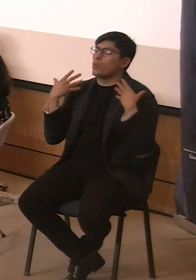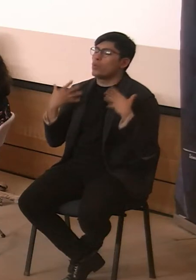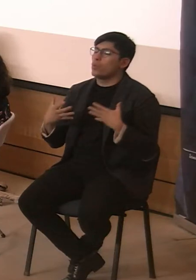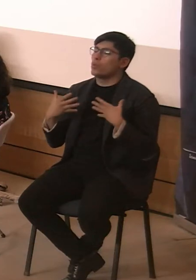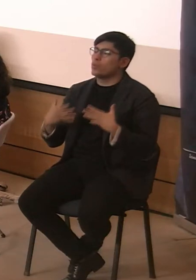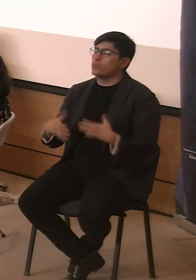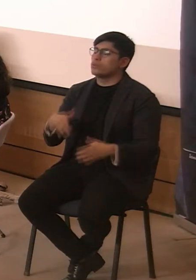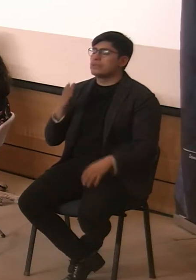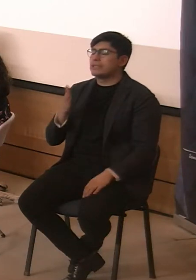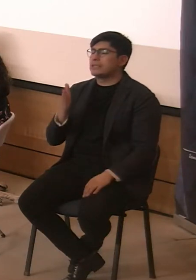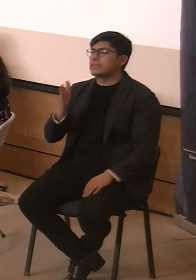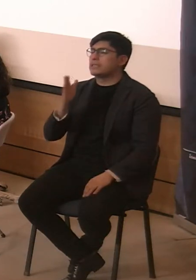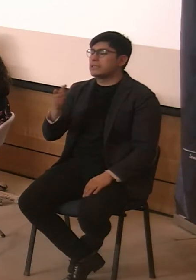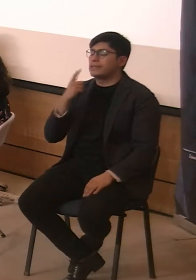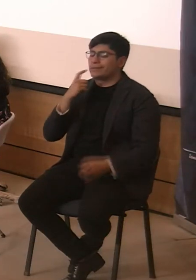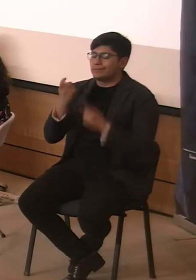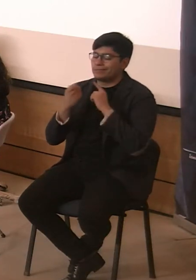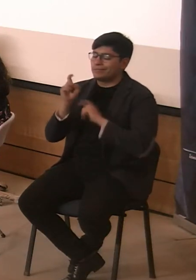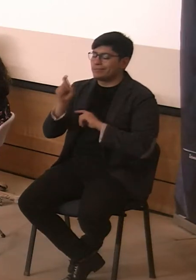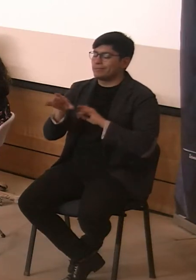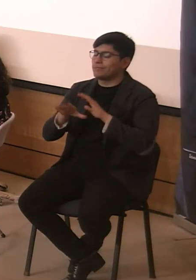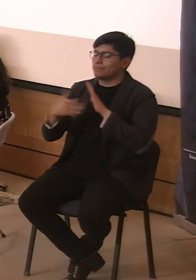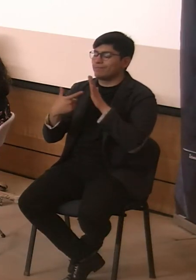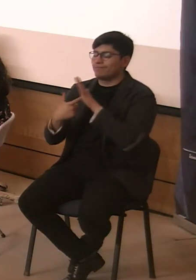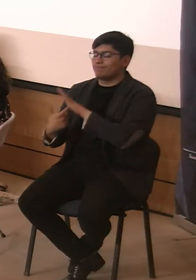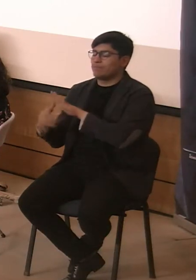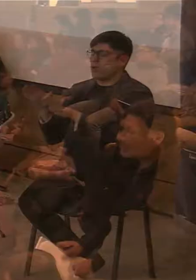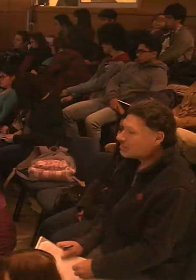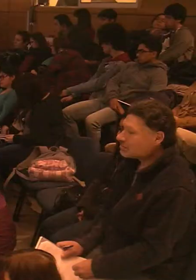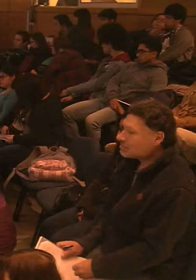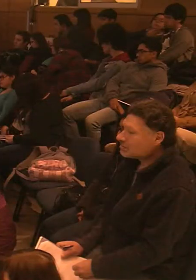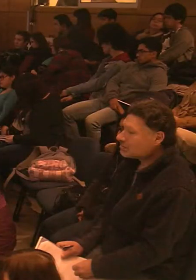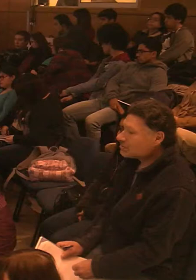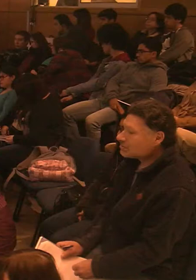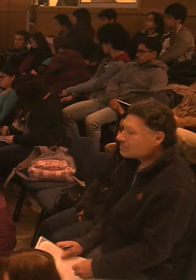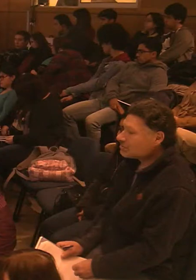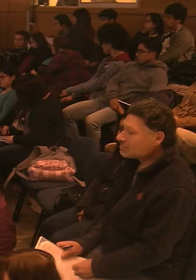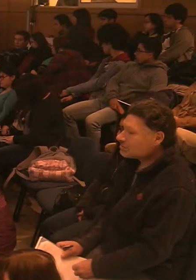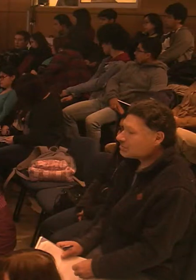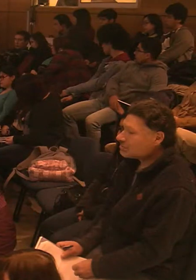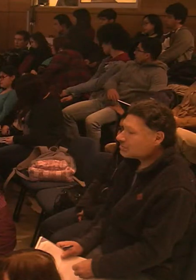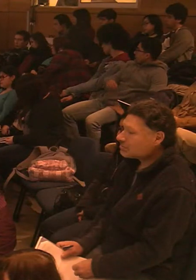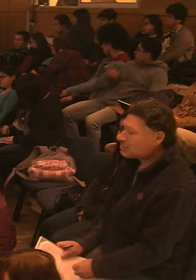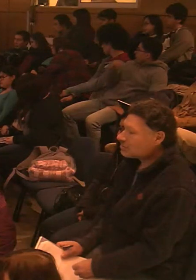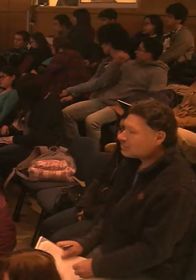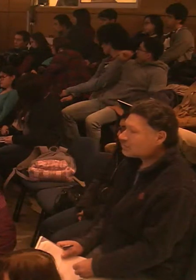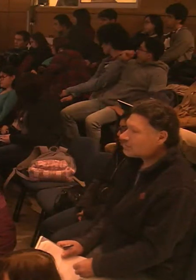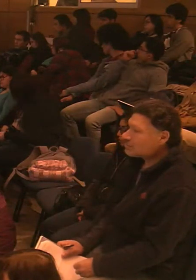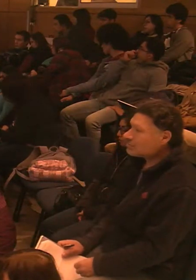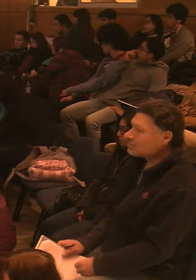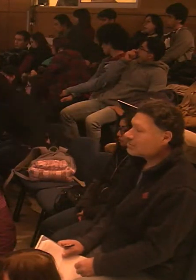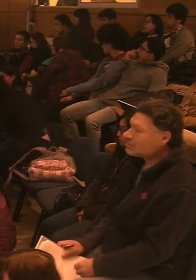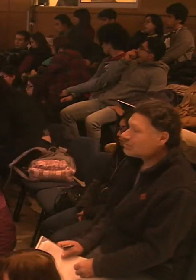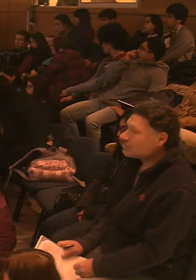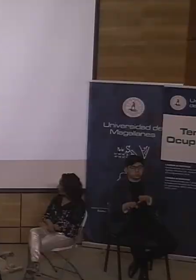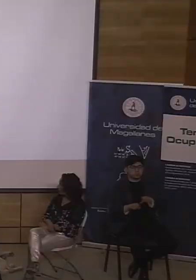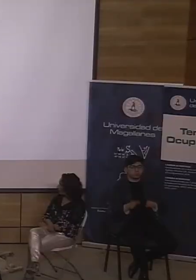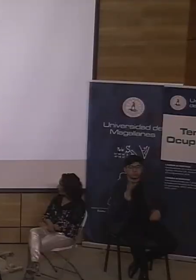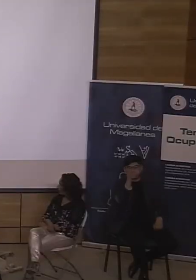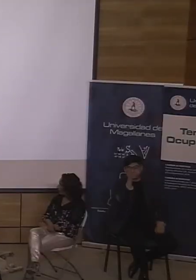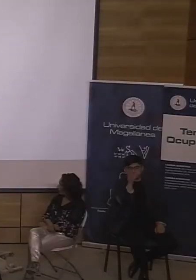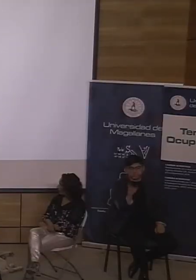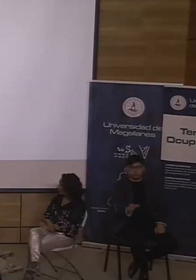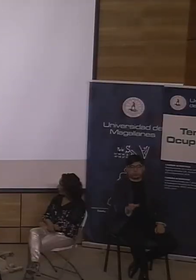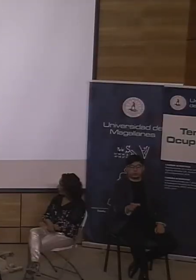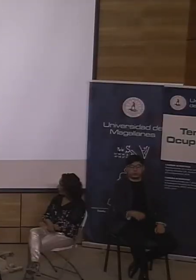y se le seguía invisibilizando y se les seguía tratando como cosas el lugar de tratarles como personas